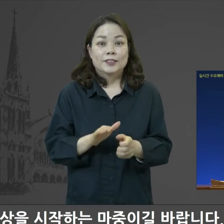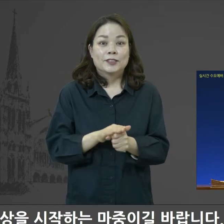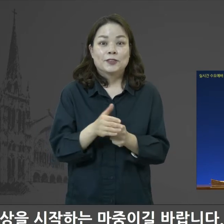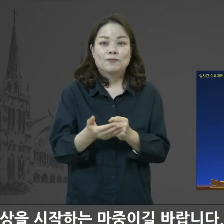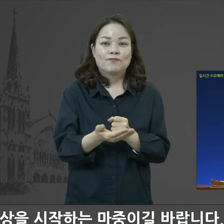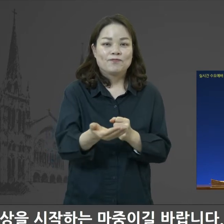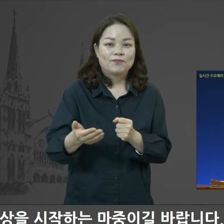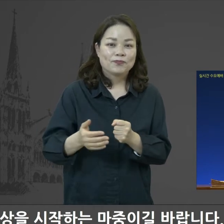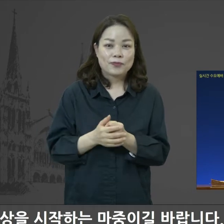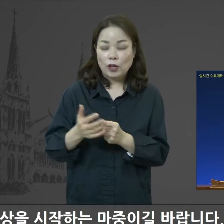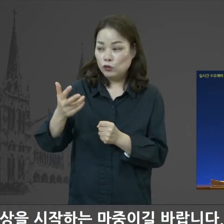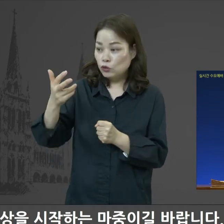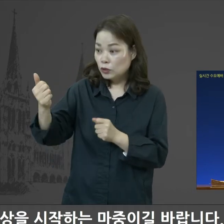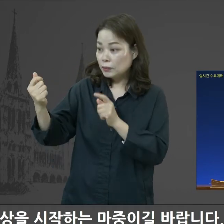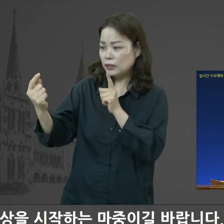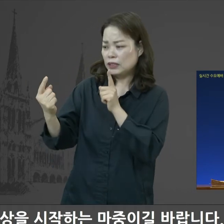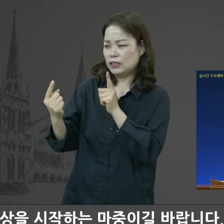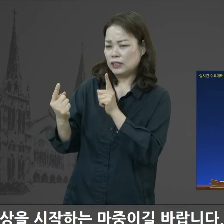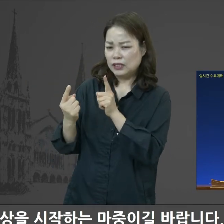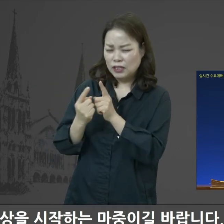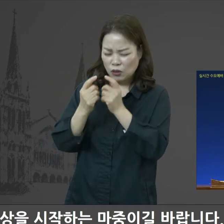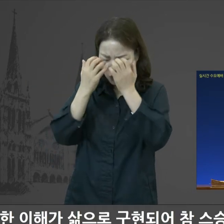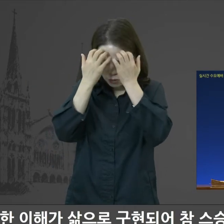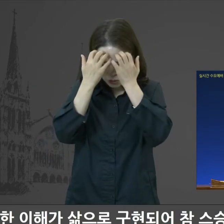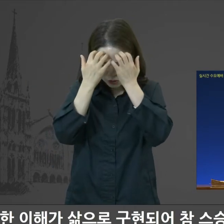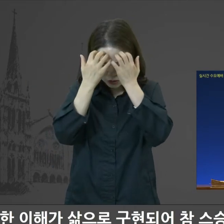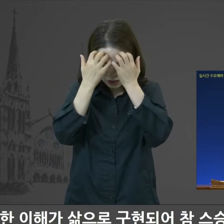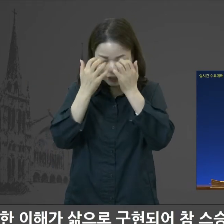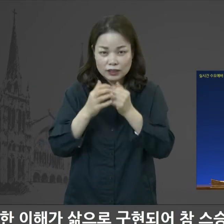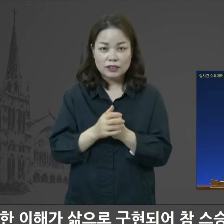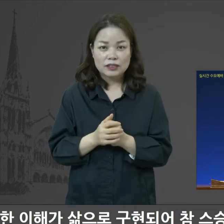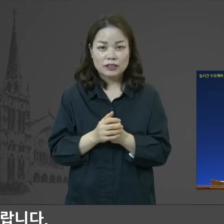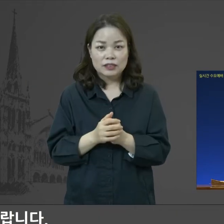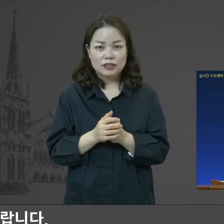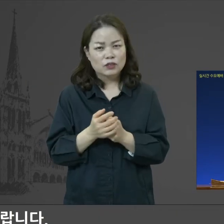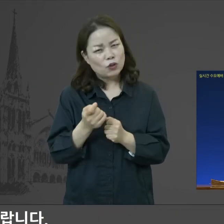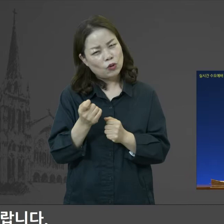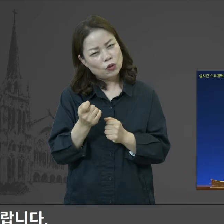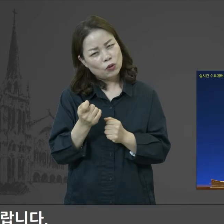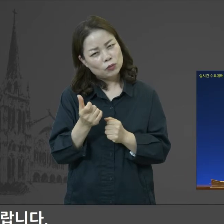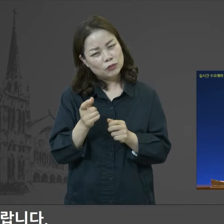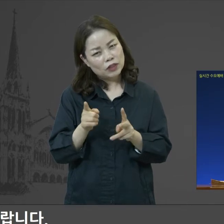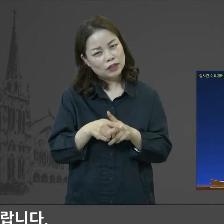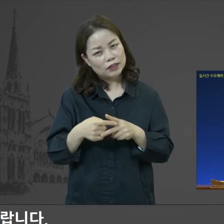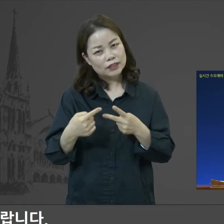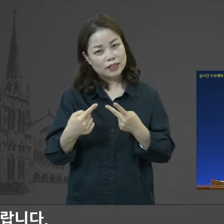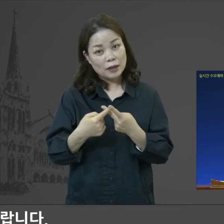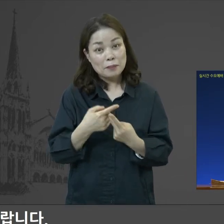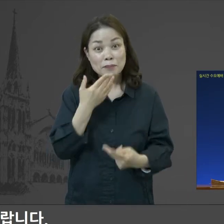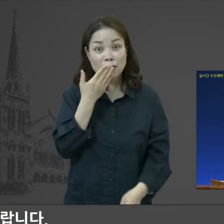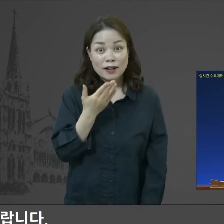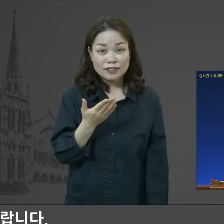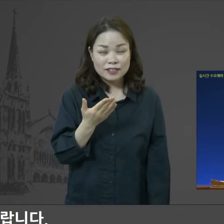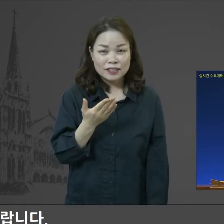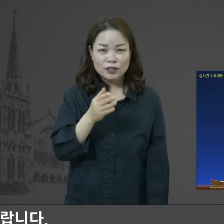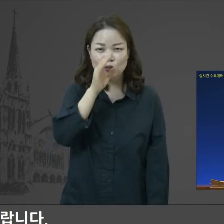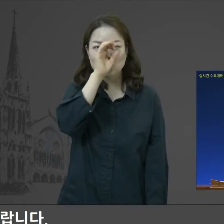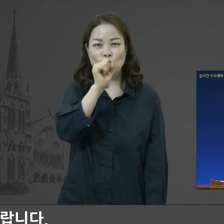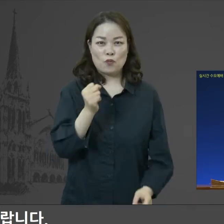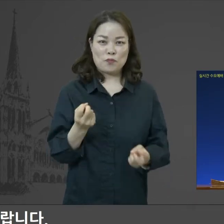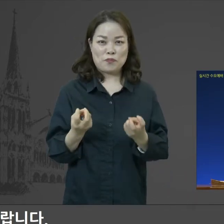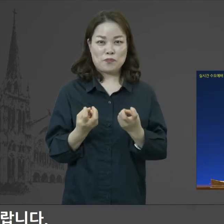여러분, 주님이 당하신 그 고난을 조금 더 이해할 수 있는 좋은